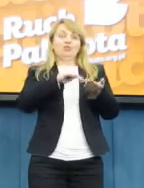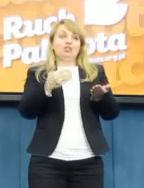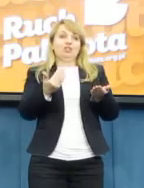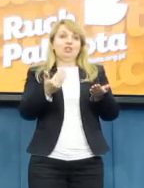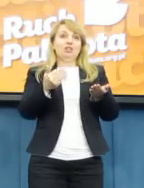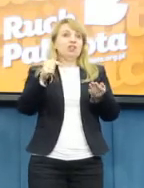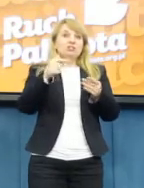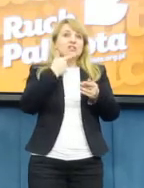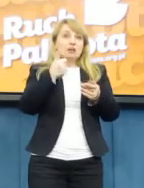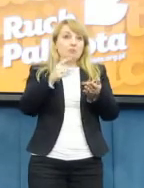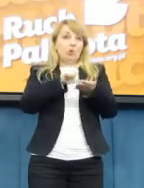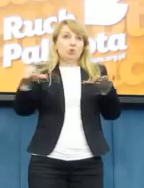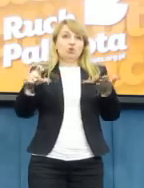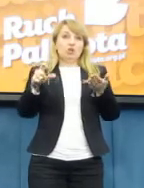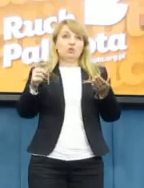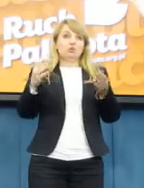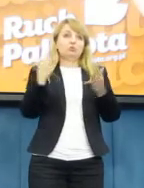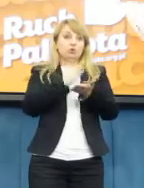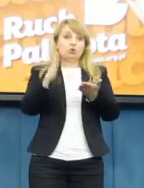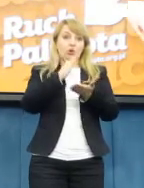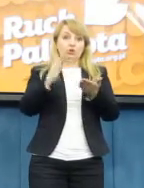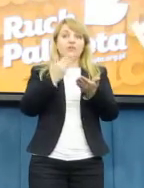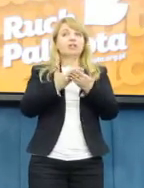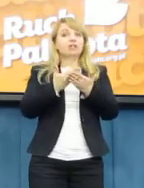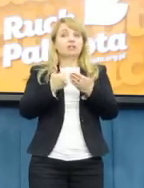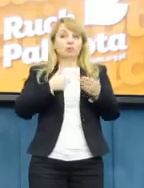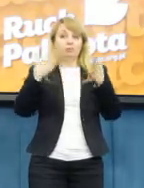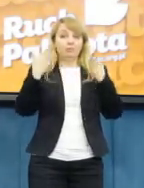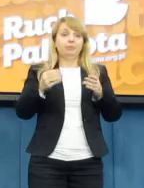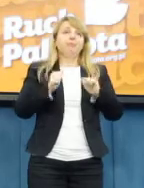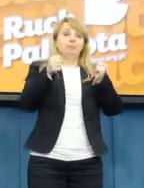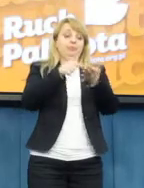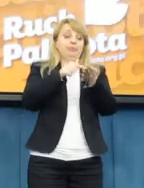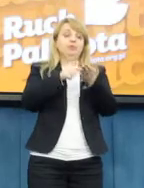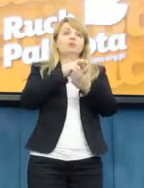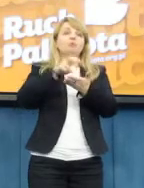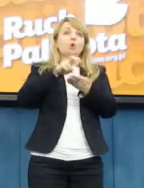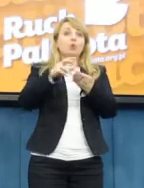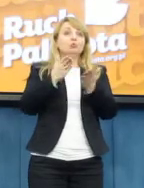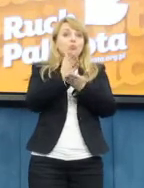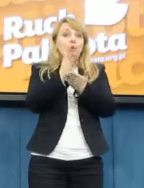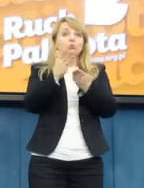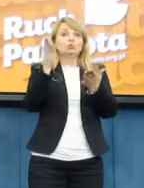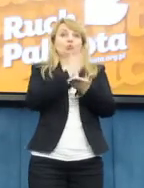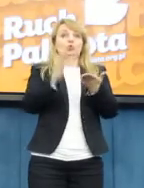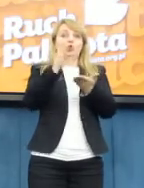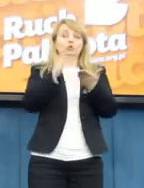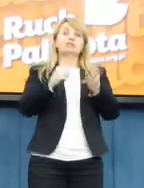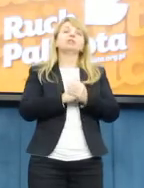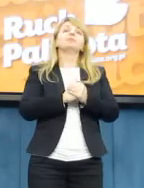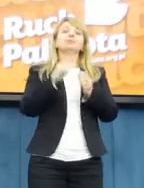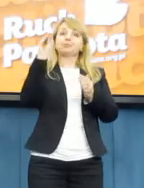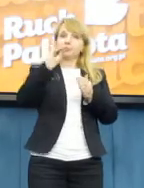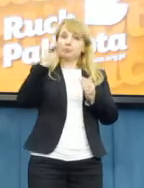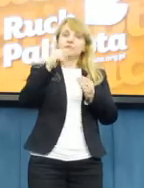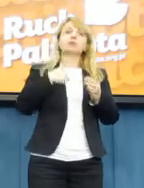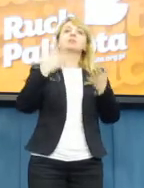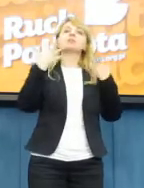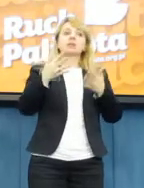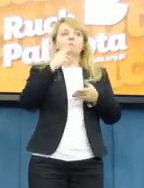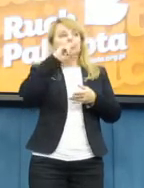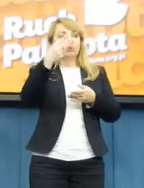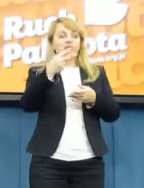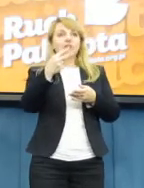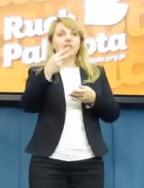wiedzieli to z dużo większym uprzedzeniem. Dzięki temu naszemu projektowi tak właśnie będzie. I wreszcie na koniec chciałem podkreślić, że